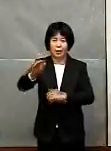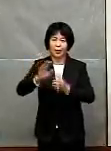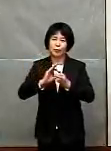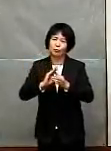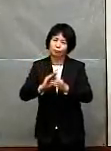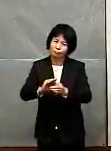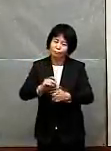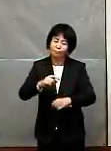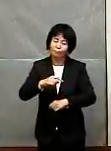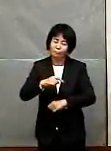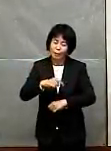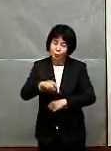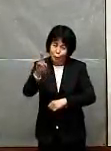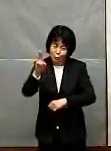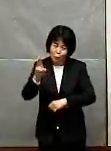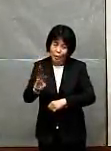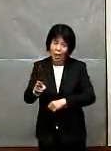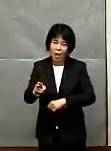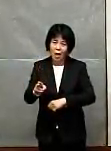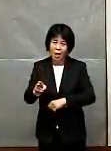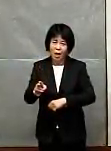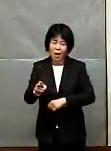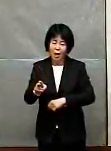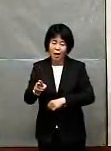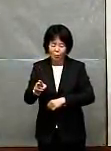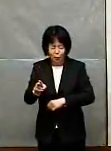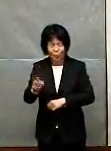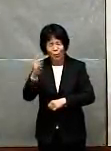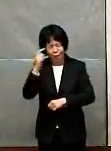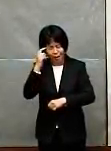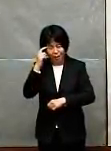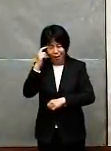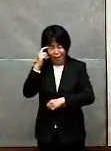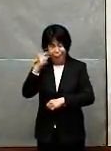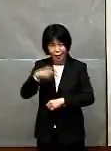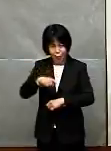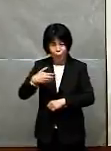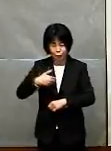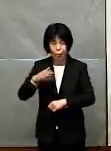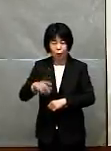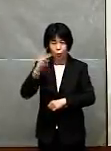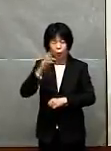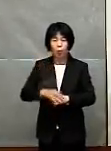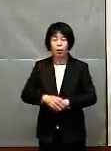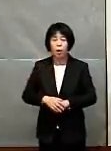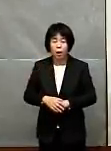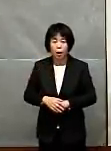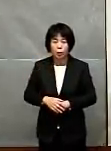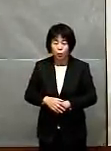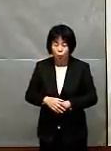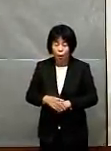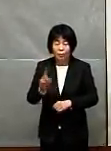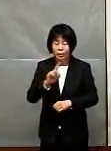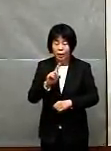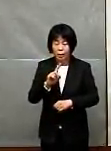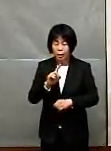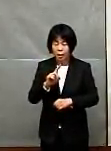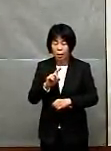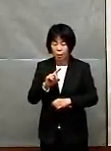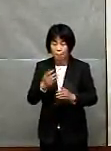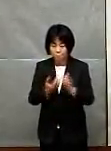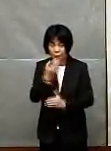っていくような、やっぱりそういうことを模索していくべきではないかと思っています。あと有事の時に感じたんですけれ